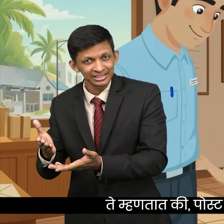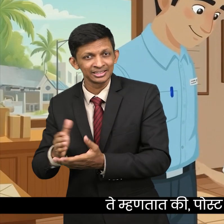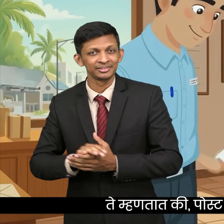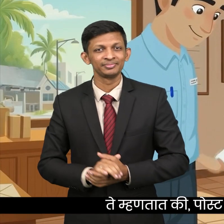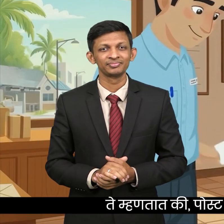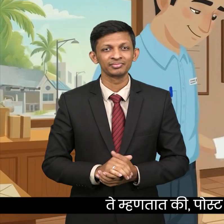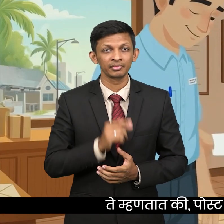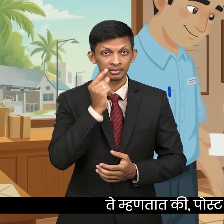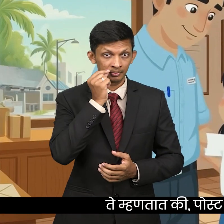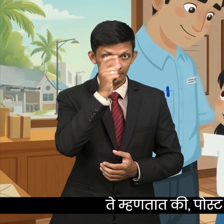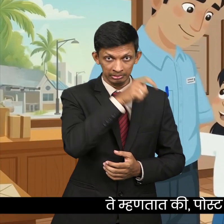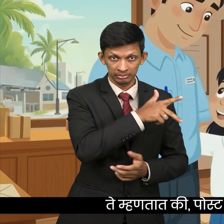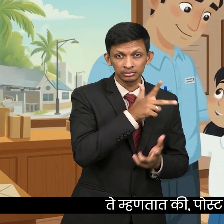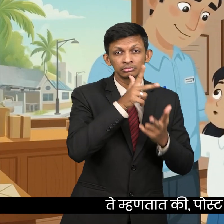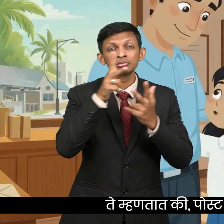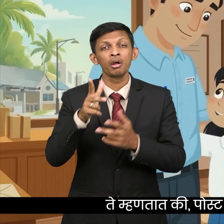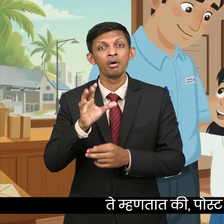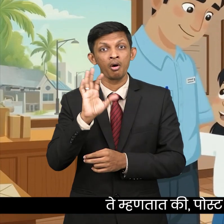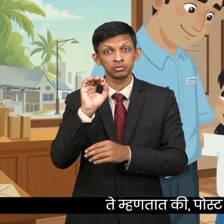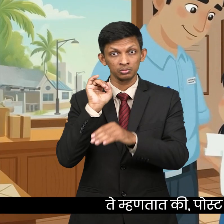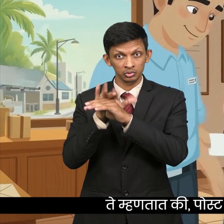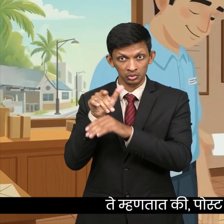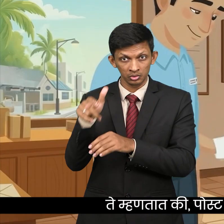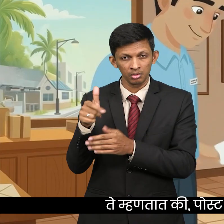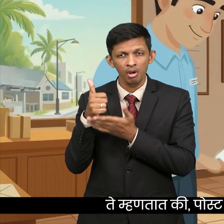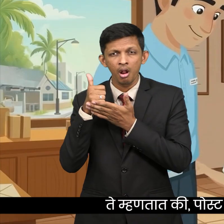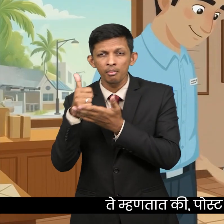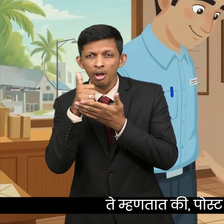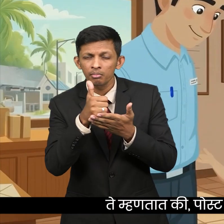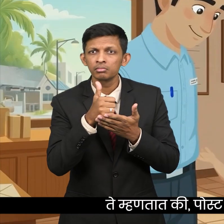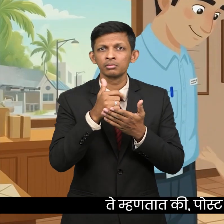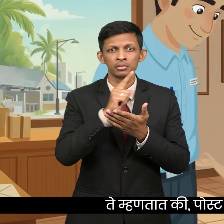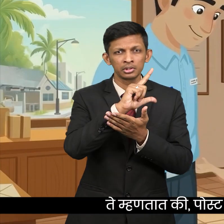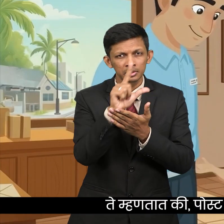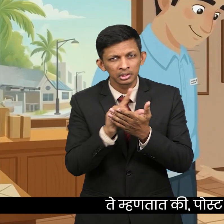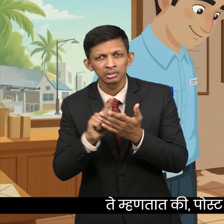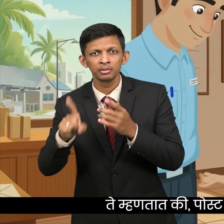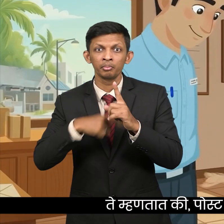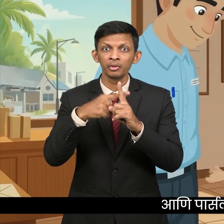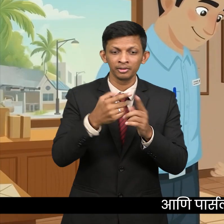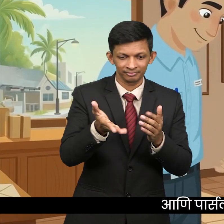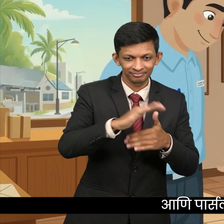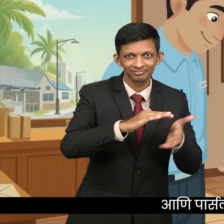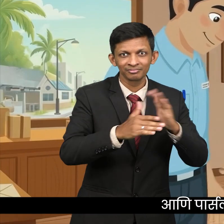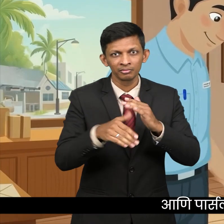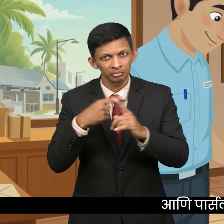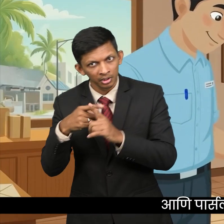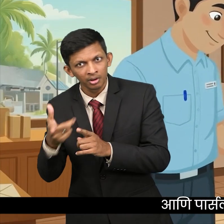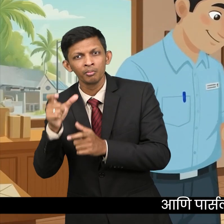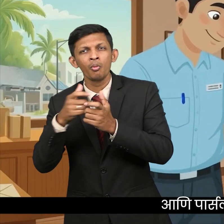म्हणतात की पोस्ट ऑफिस आम्हाला दूरच्या लोकांना पत्रे आणि